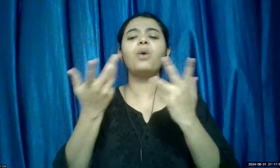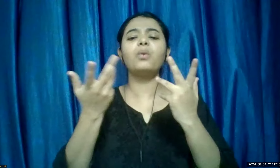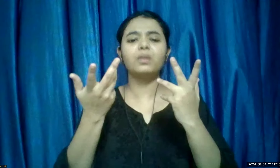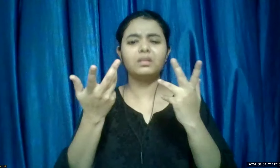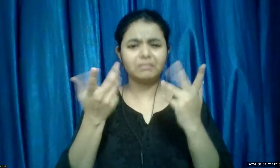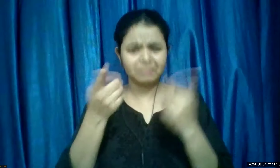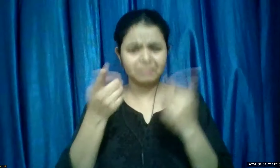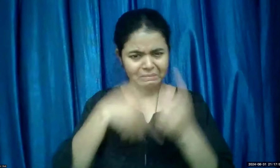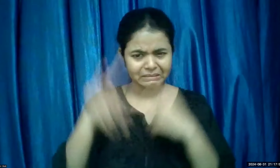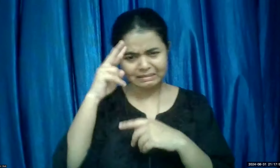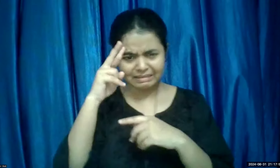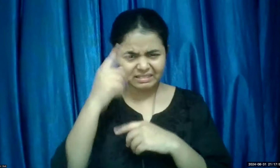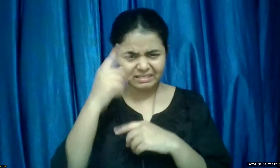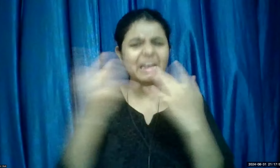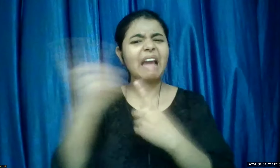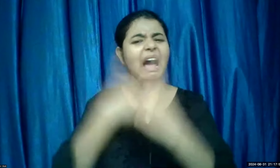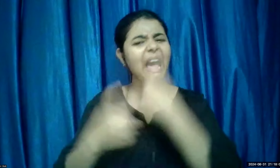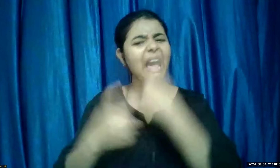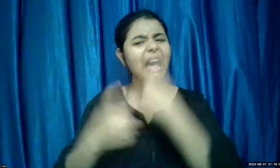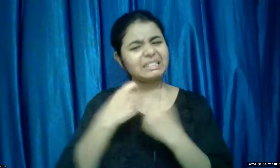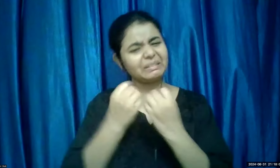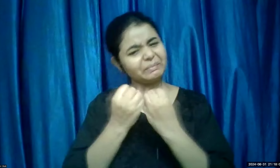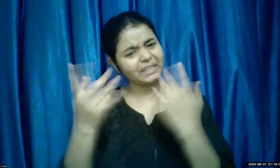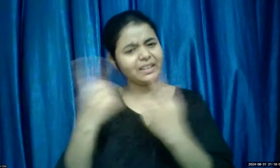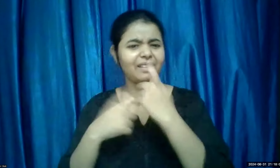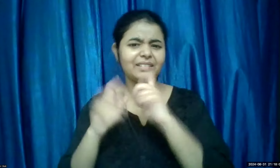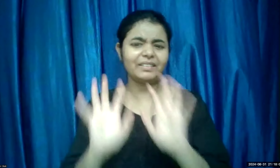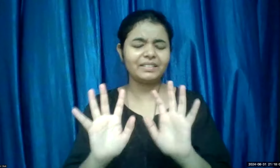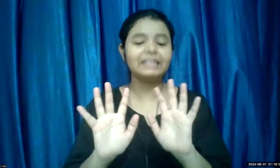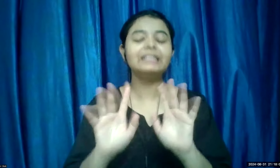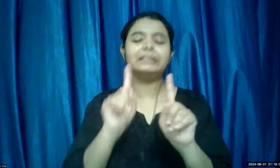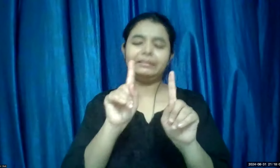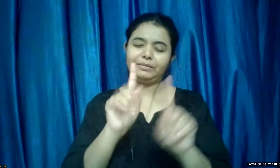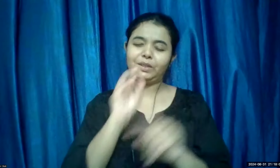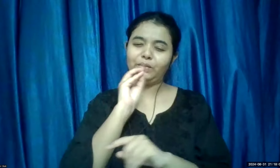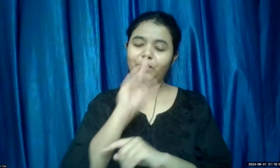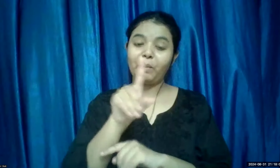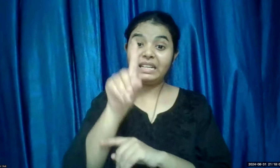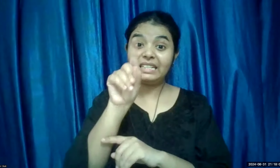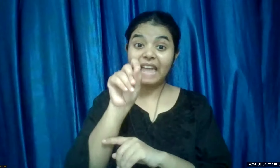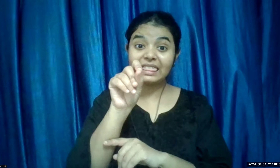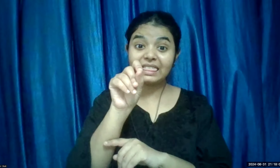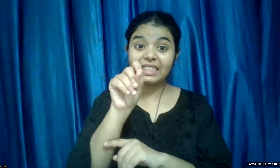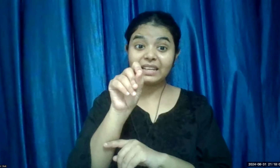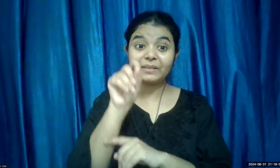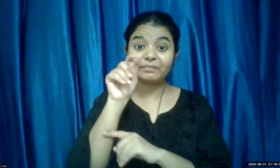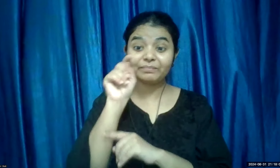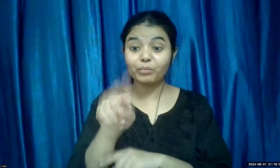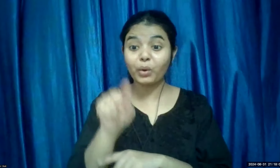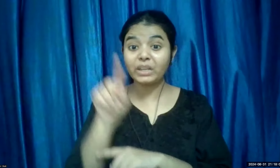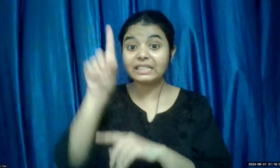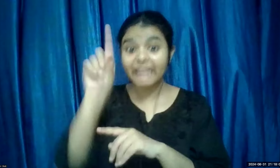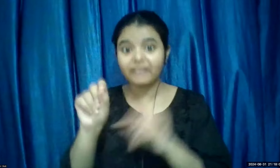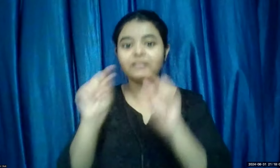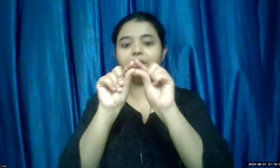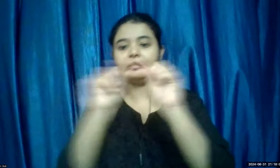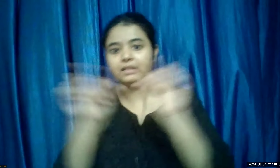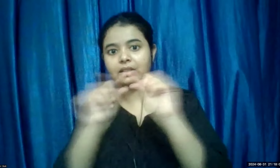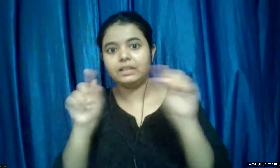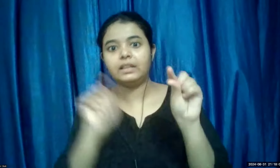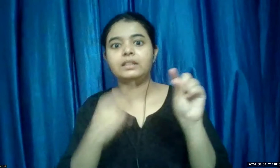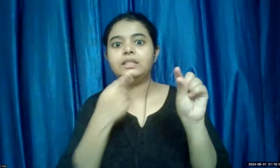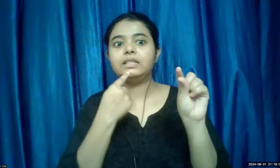मिलेंगे, बहुत बार प्रश्न होता है। लेकिन भगवान ये 10वें अध्याय के 10वें श्लोक में साफ बता रहे हैं कि